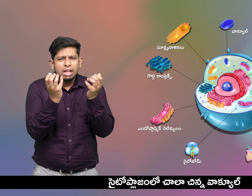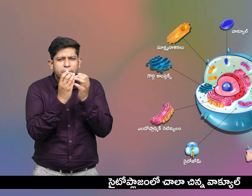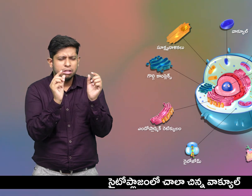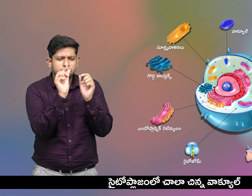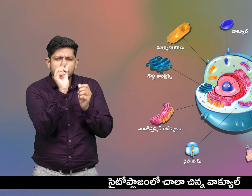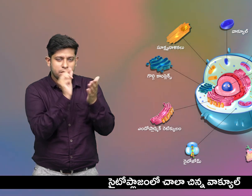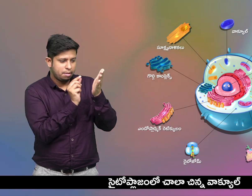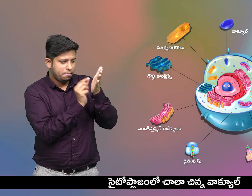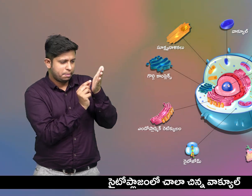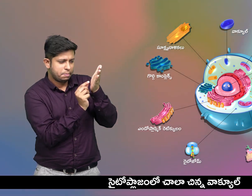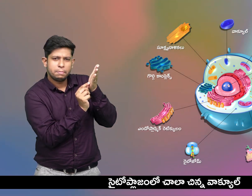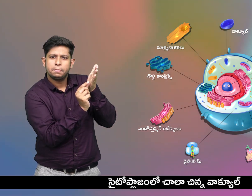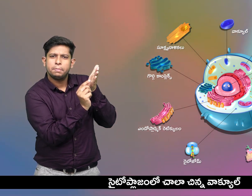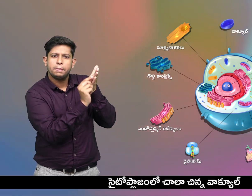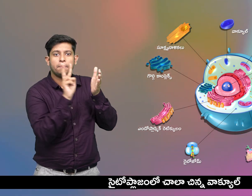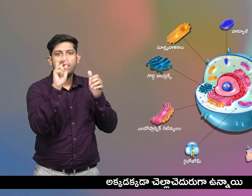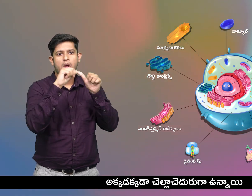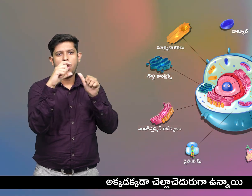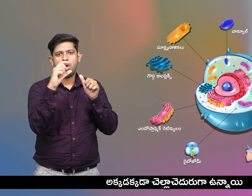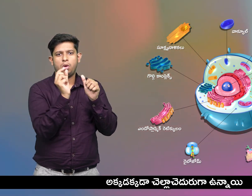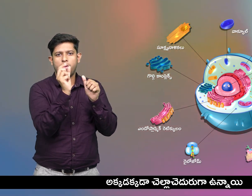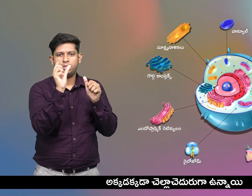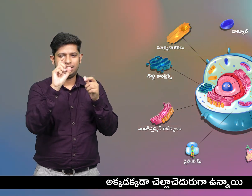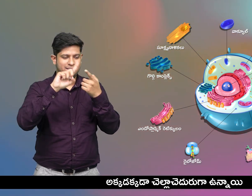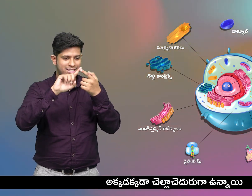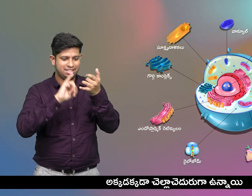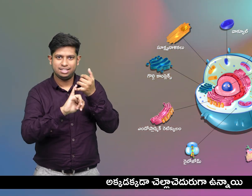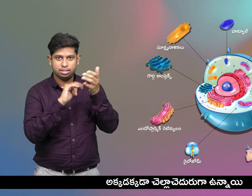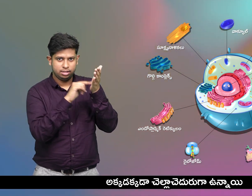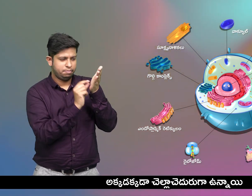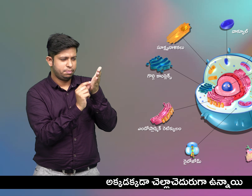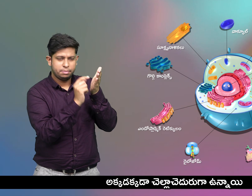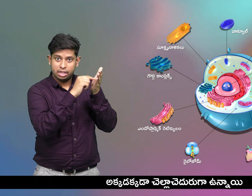సైటోప్లాజంలో చాలా చిన్న వాక్యూల్ అక్కడక్కడ చెల్లాచెదురుగా ఉన్నాయి.